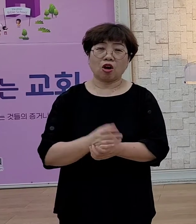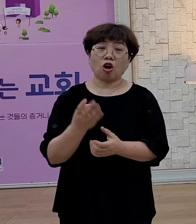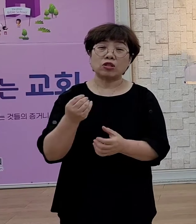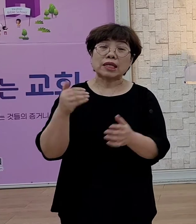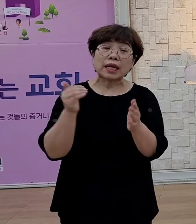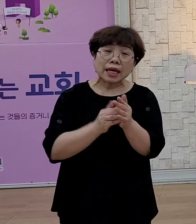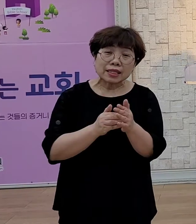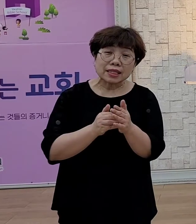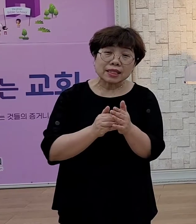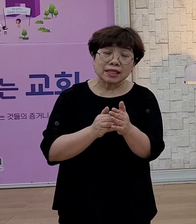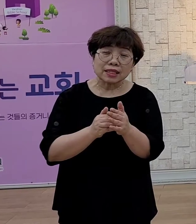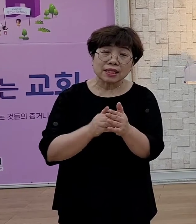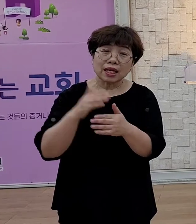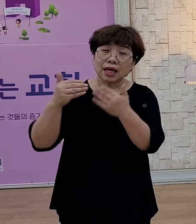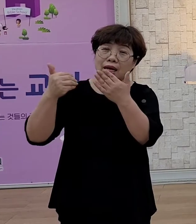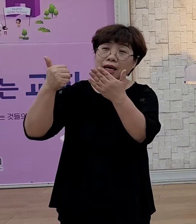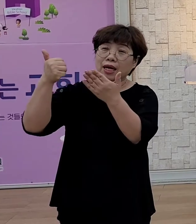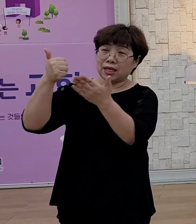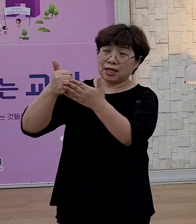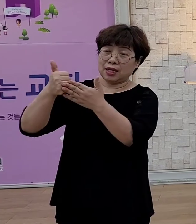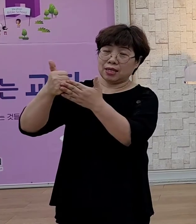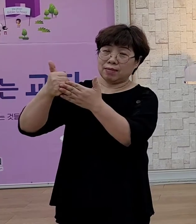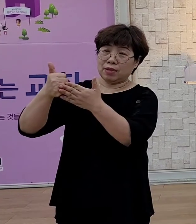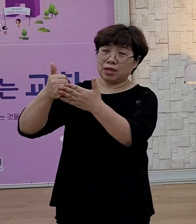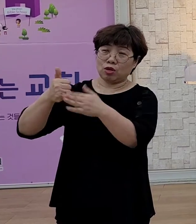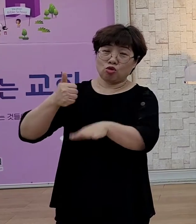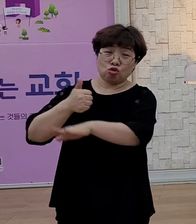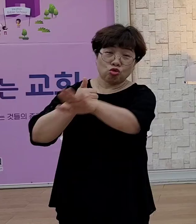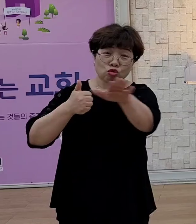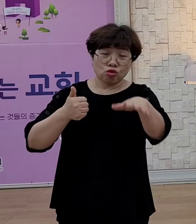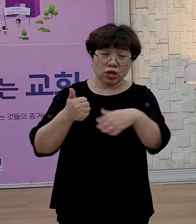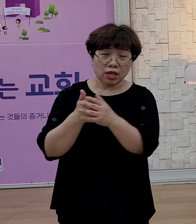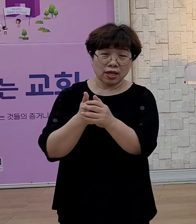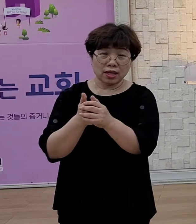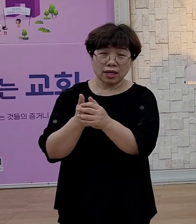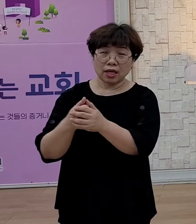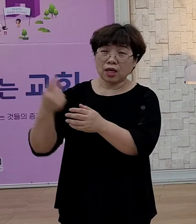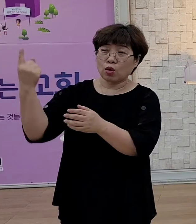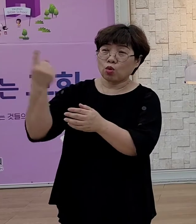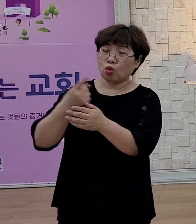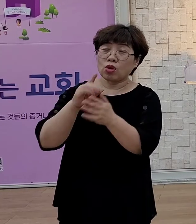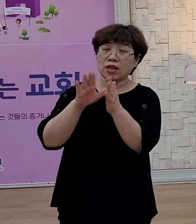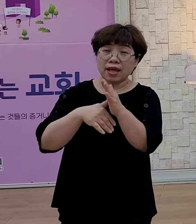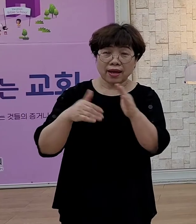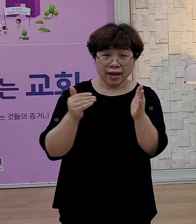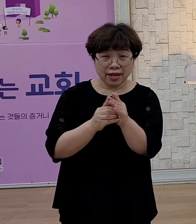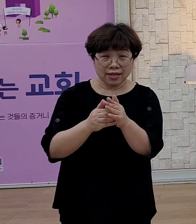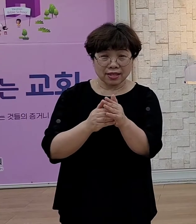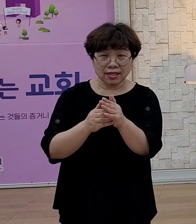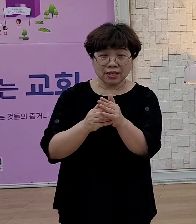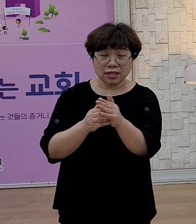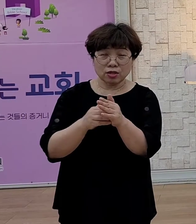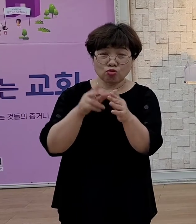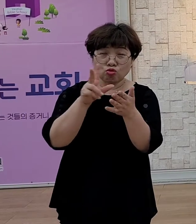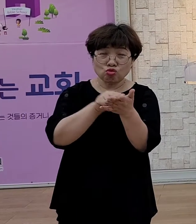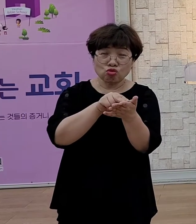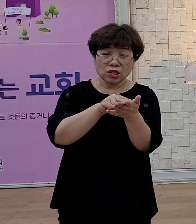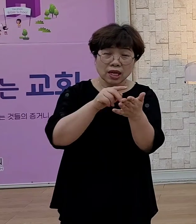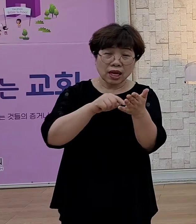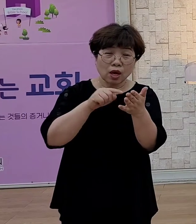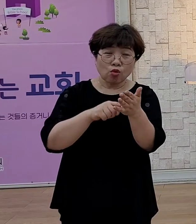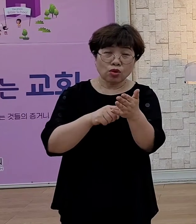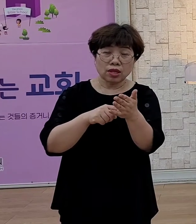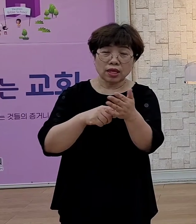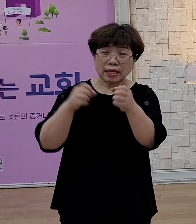언제까지요? 하나님께서 우리에게 임하실 때까지, 그 문제 가운데